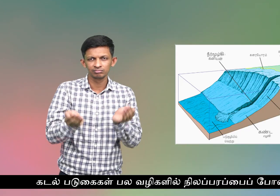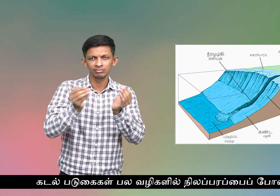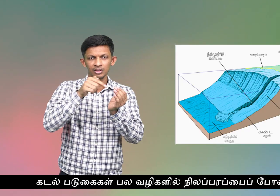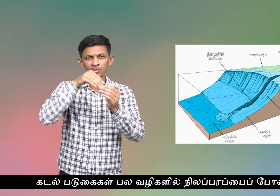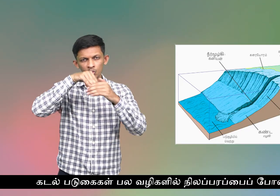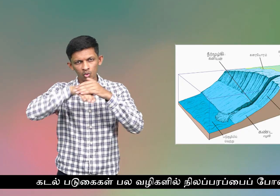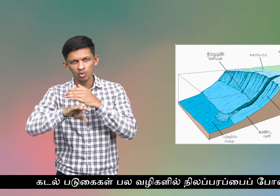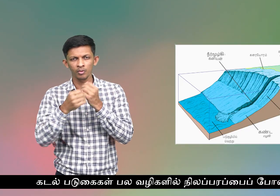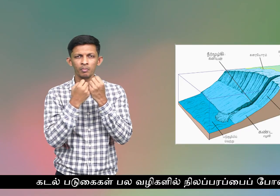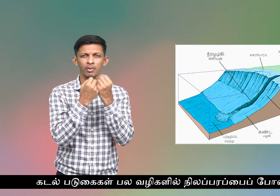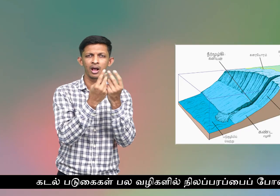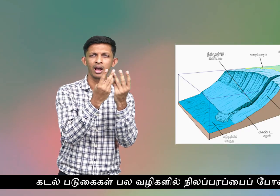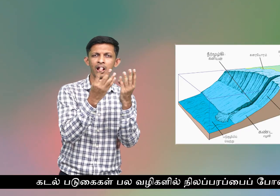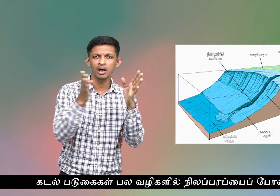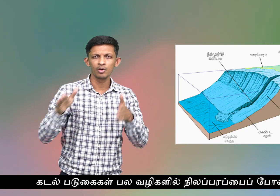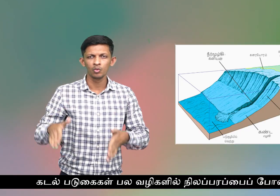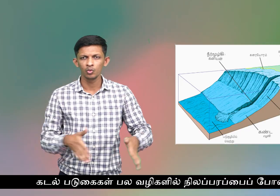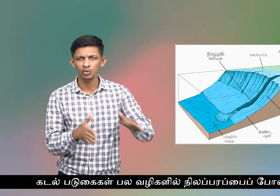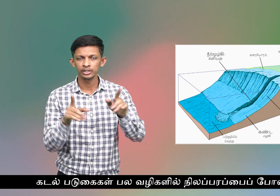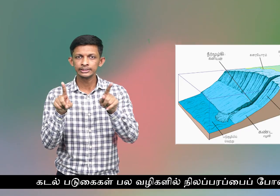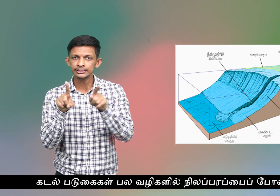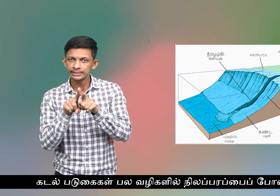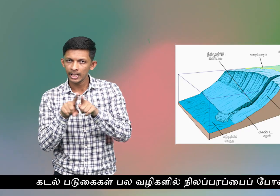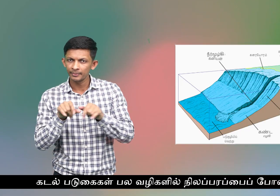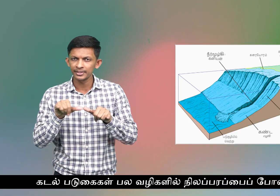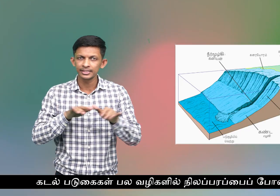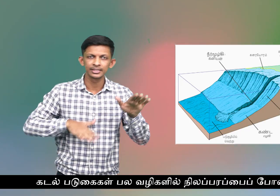கடல் படுகைகள் பல வழிகளில் நிலப்பரப்பை போலவே உள்ளன.